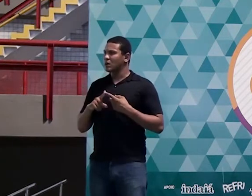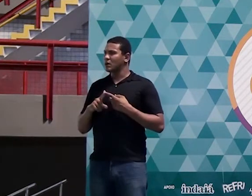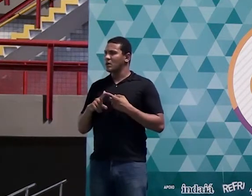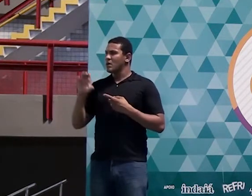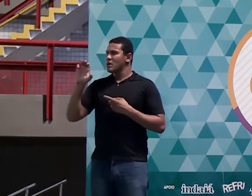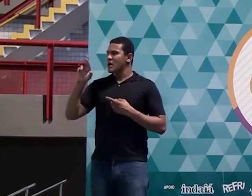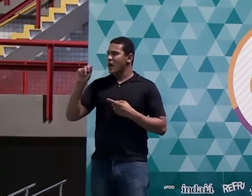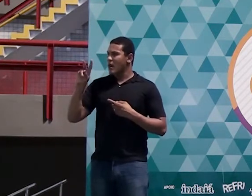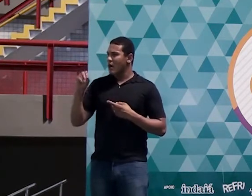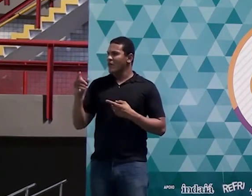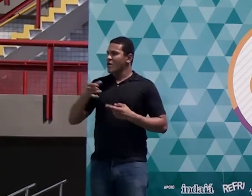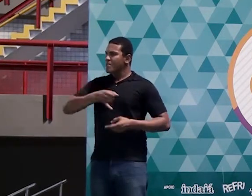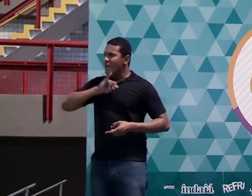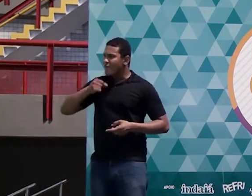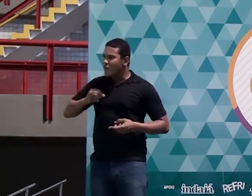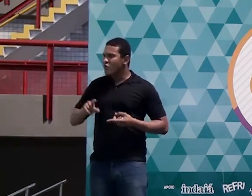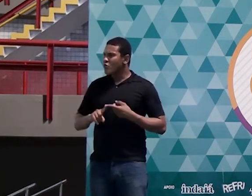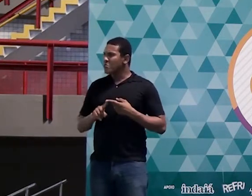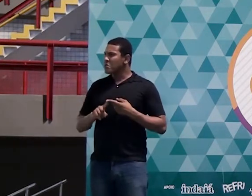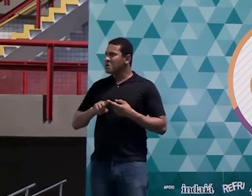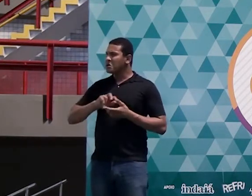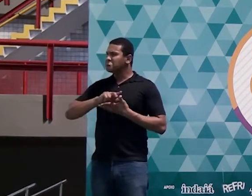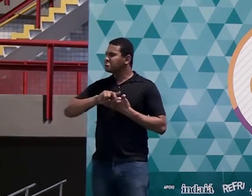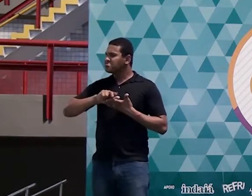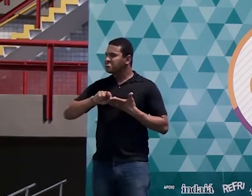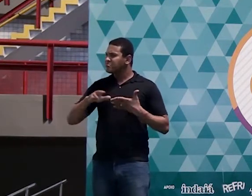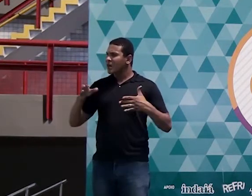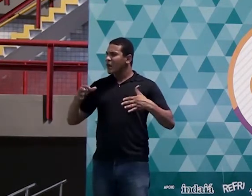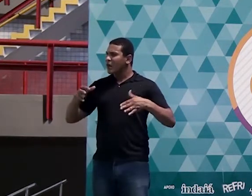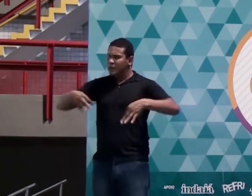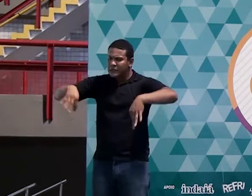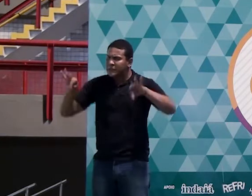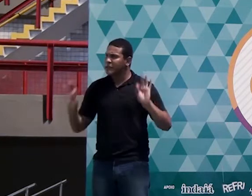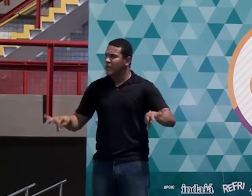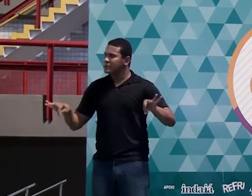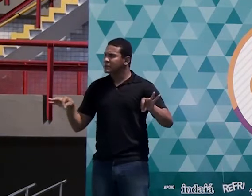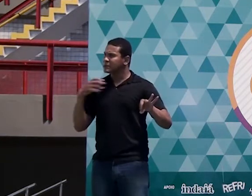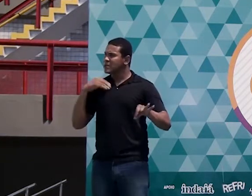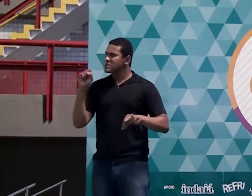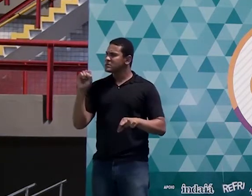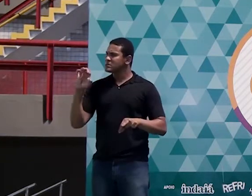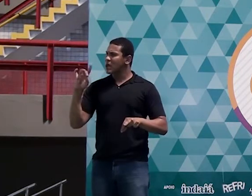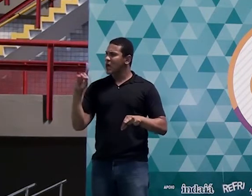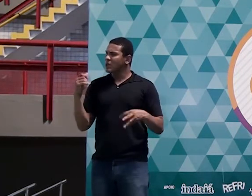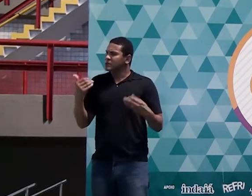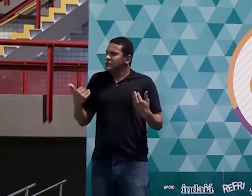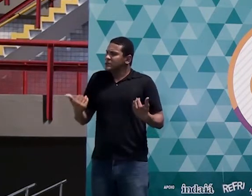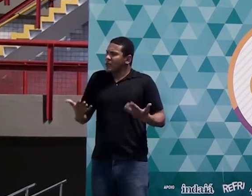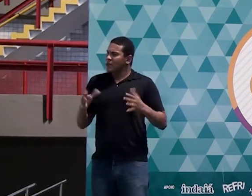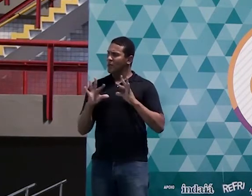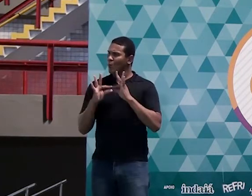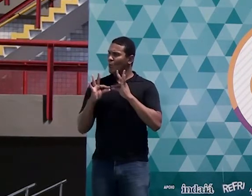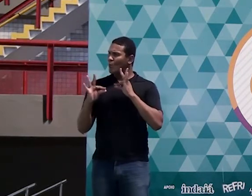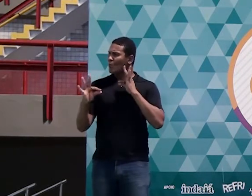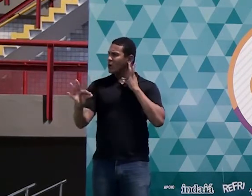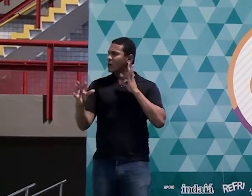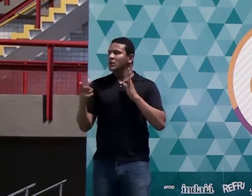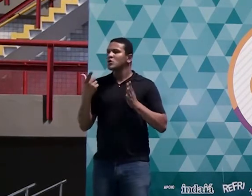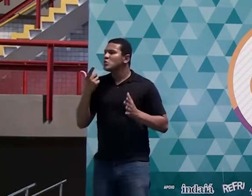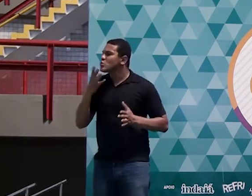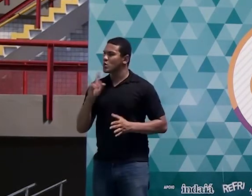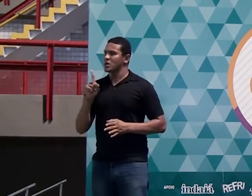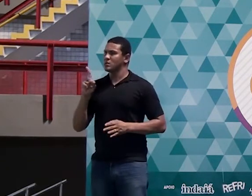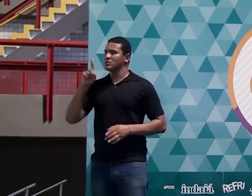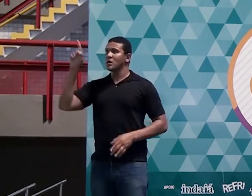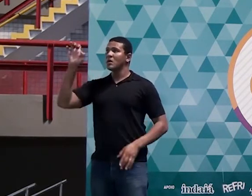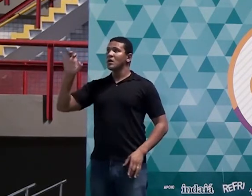conhecia perfume, tecidos como linho, seda. Quando a Europa viu esses produtos,